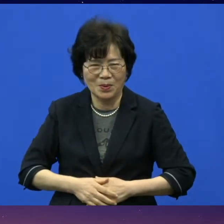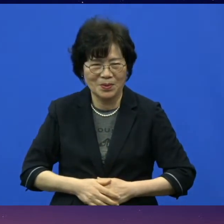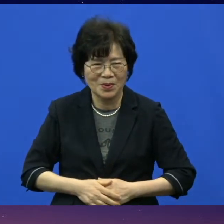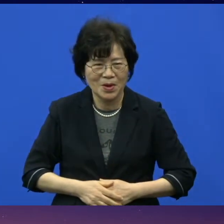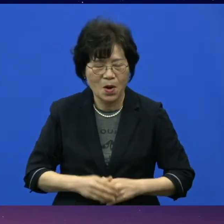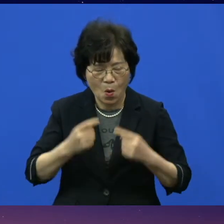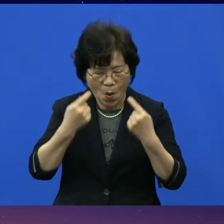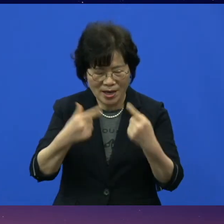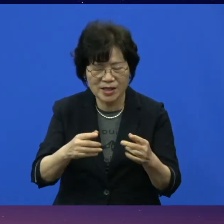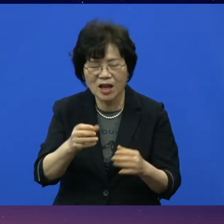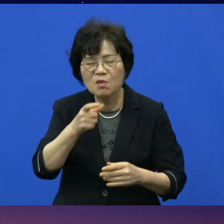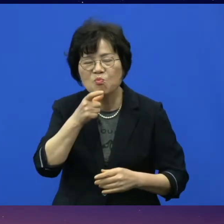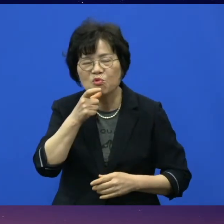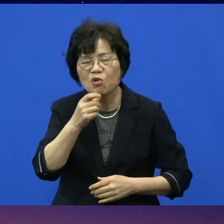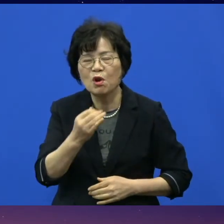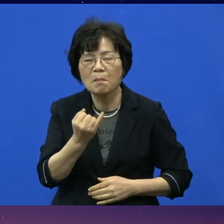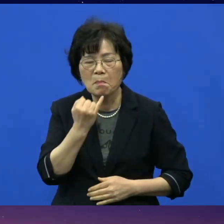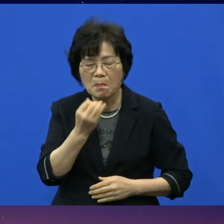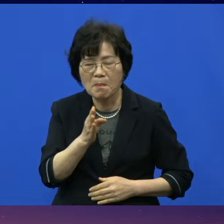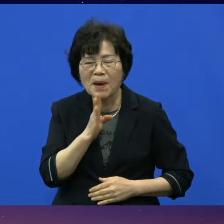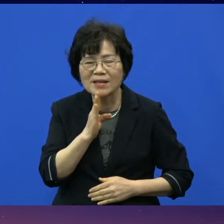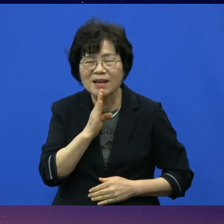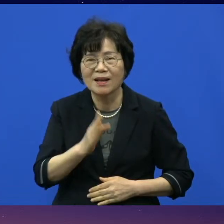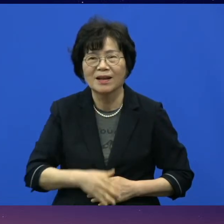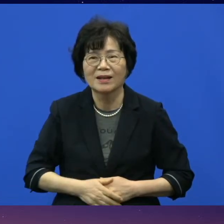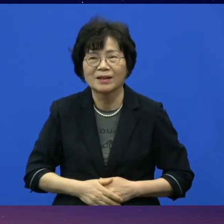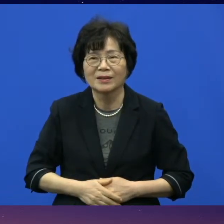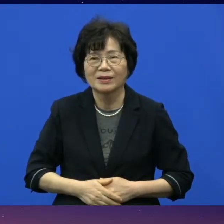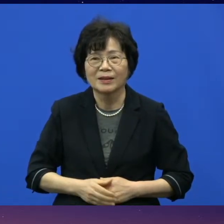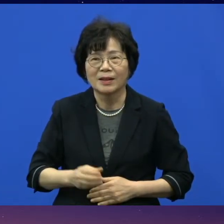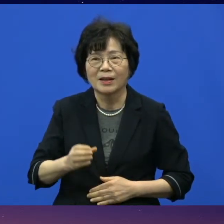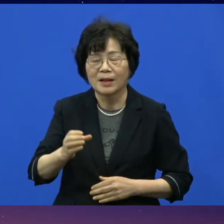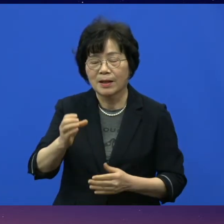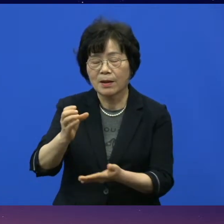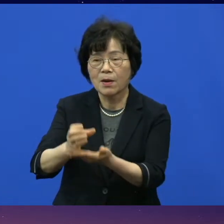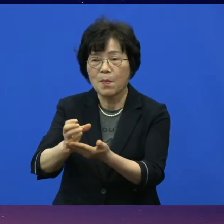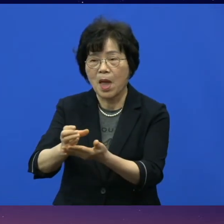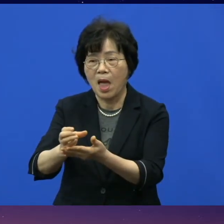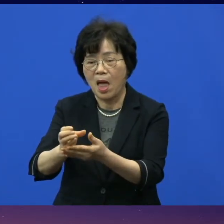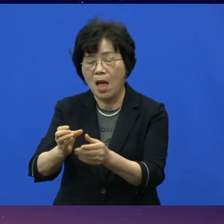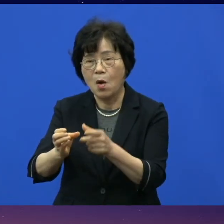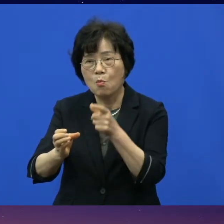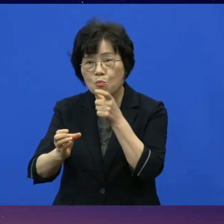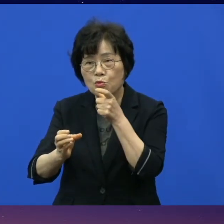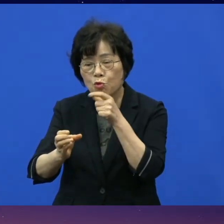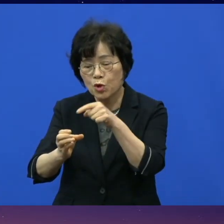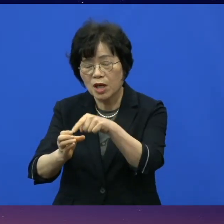확실히 물이네요. 이게 그런 물이 들었어요. 이걸